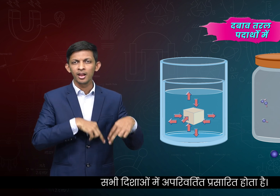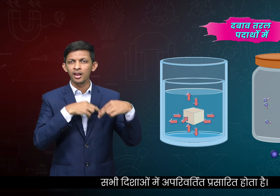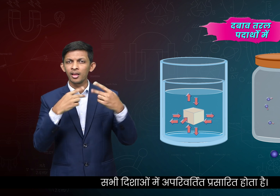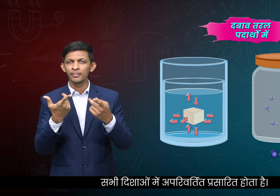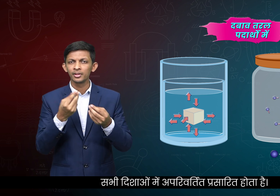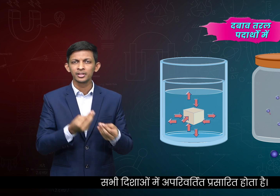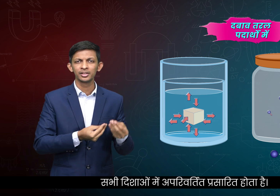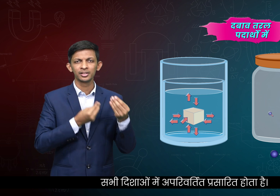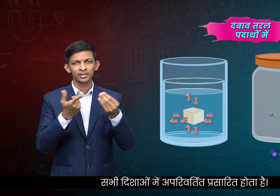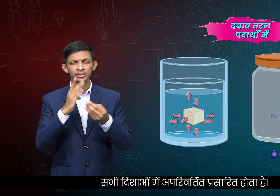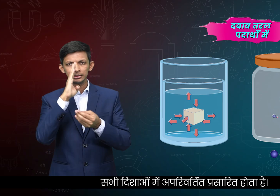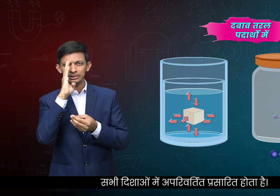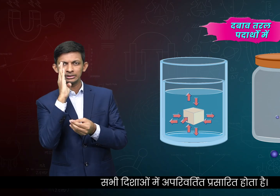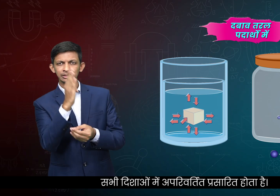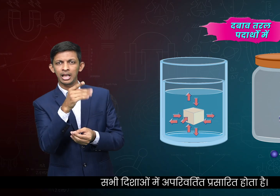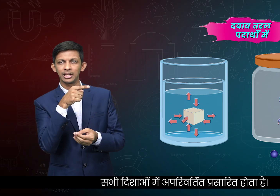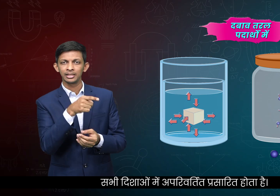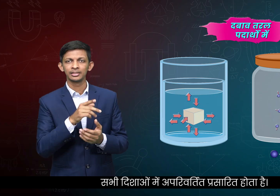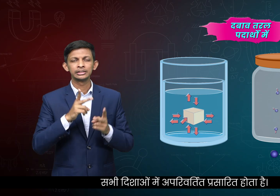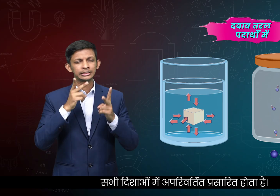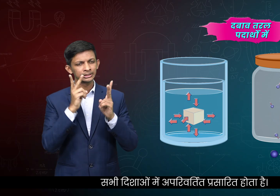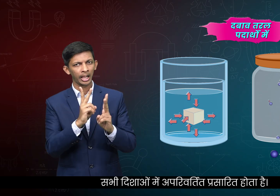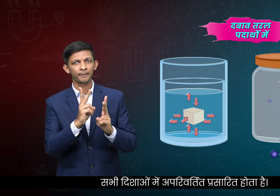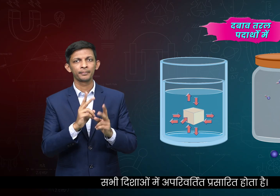में अपरिवर्तित प्रसारित होता है।